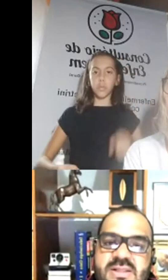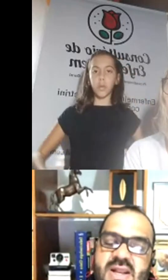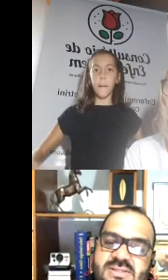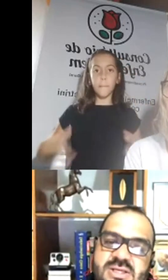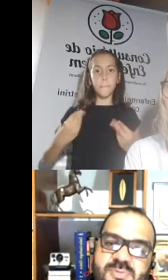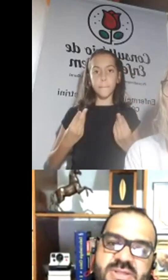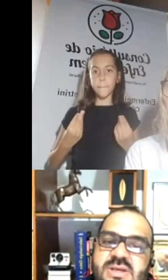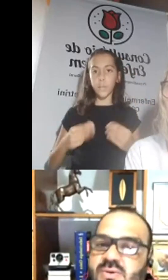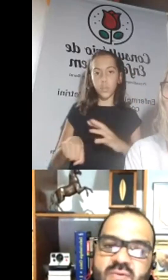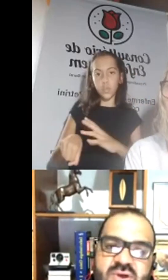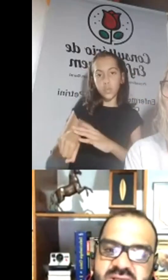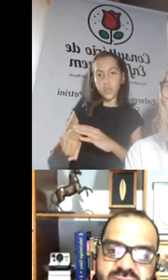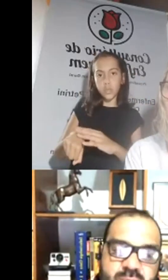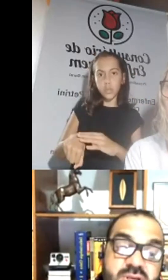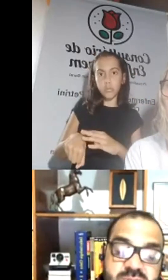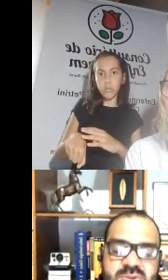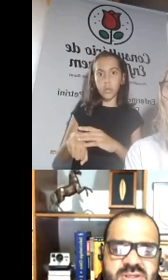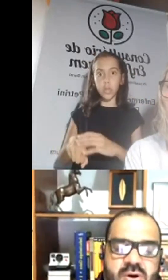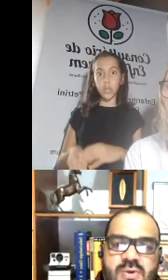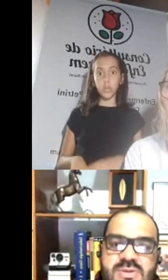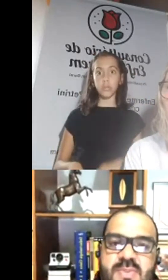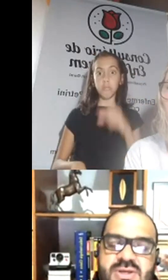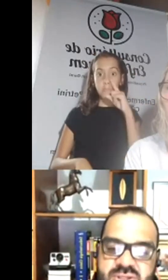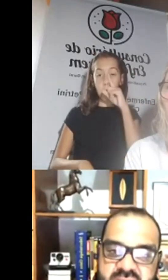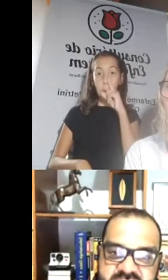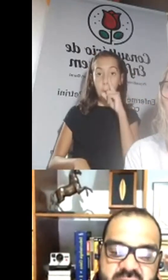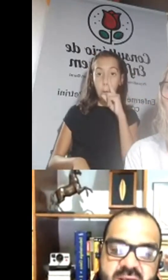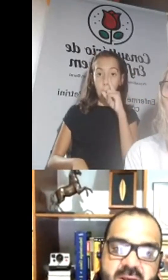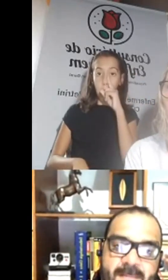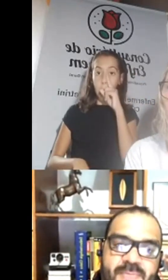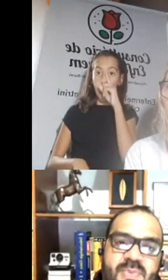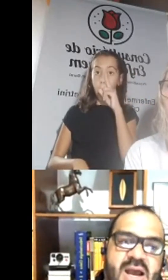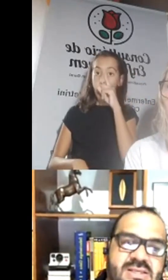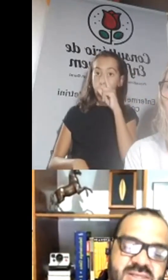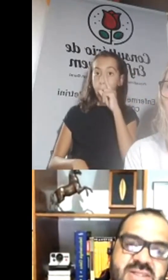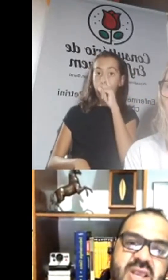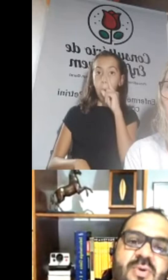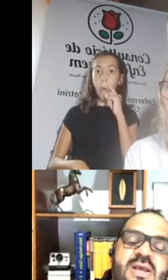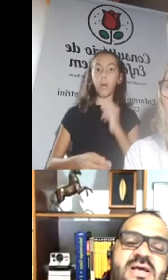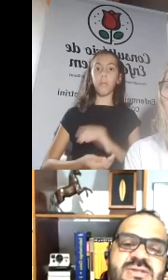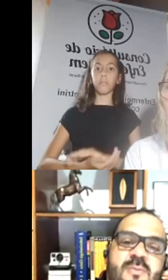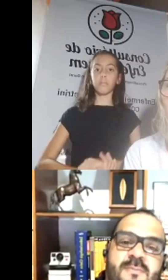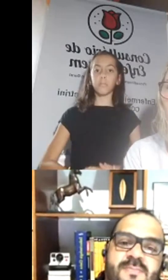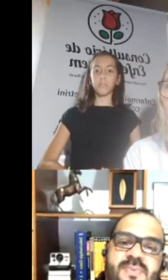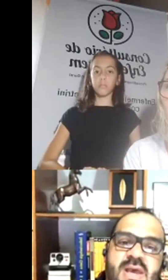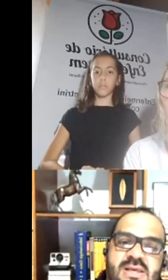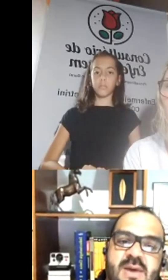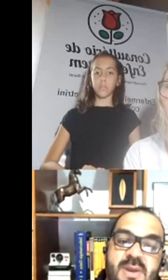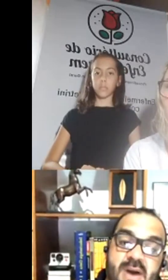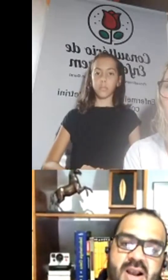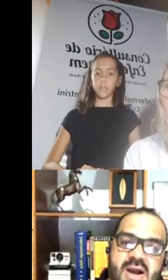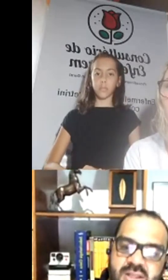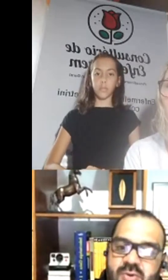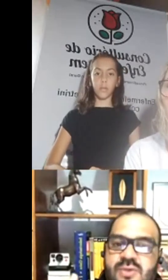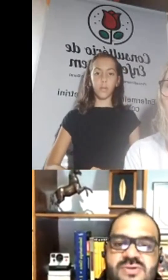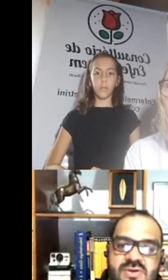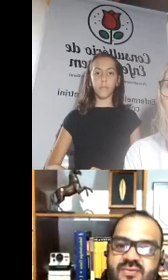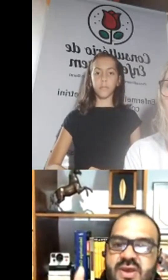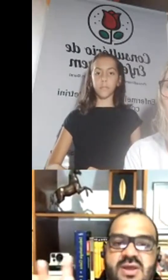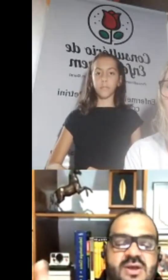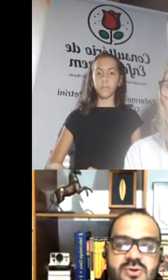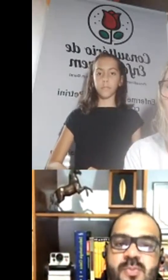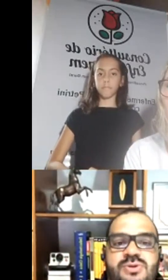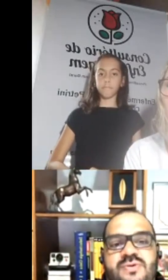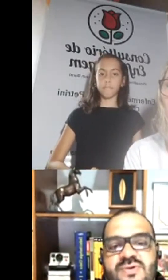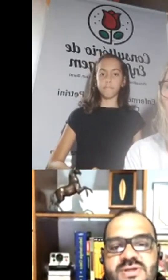bem interessantes para serem conversados sobre isso, mas isso é uma coisa bem extensa, mas que tem uma ligação que é bem bacana quando você